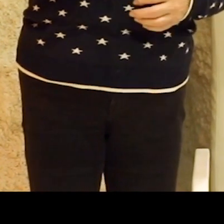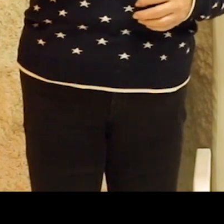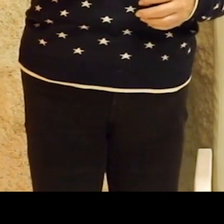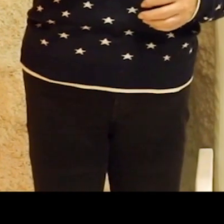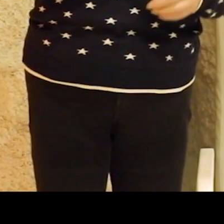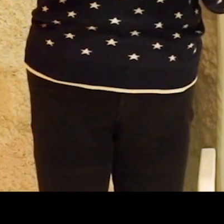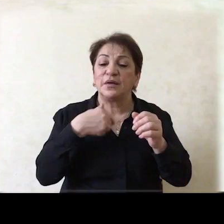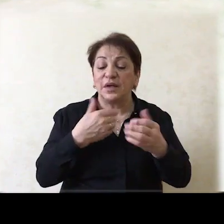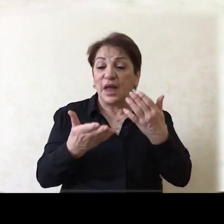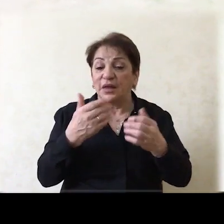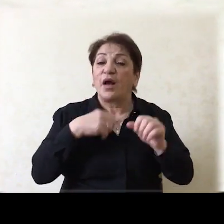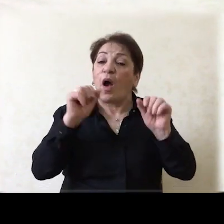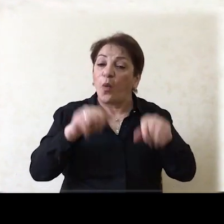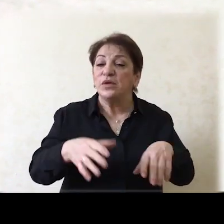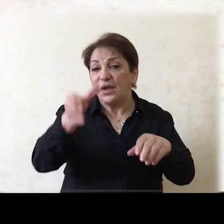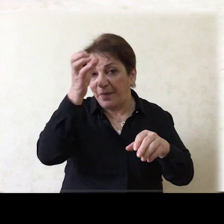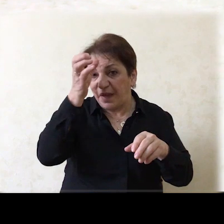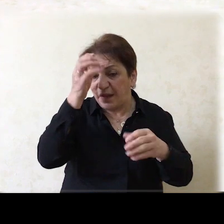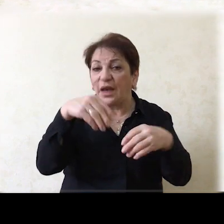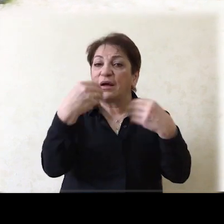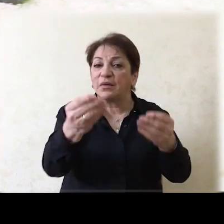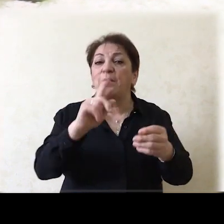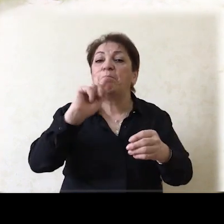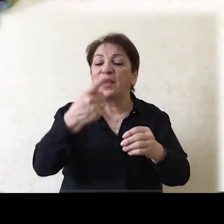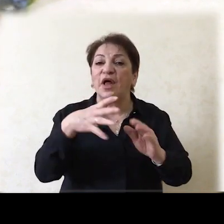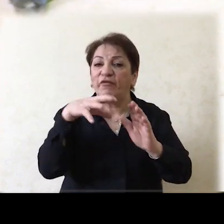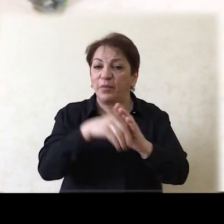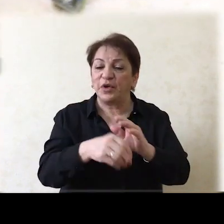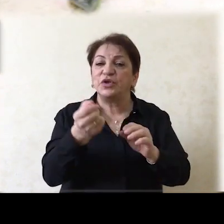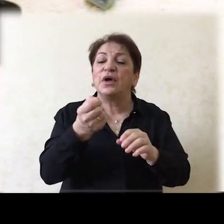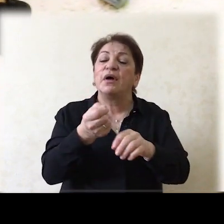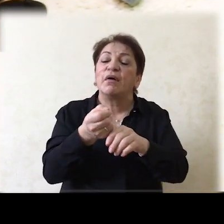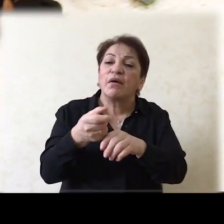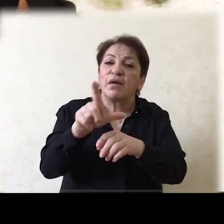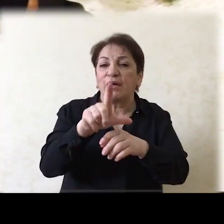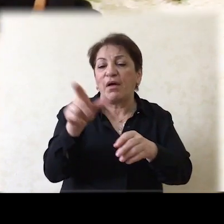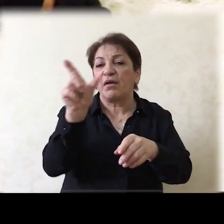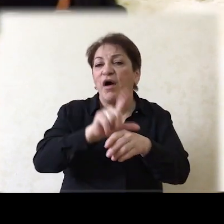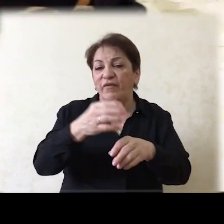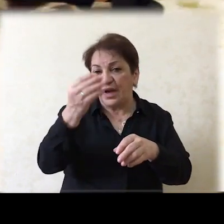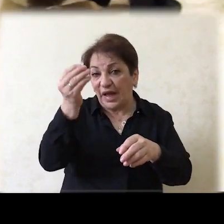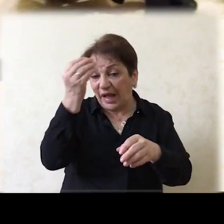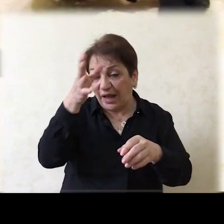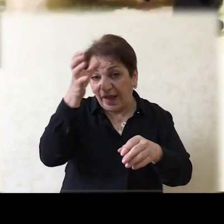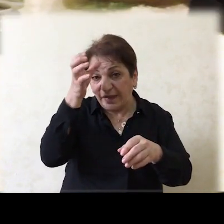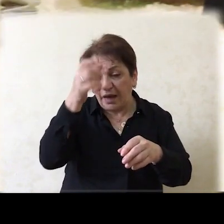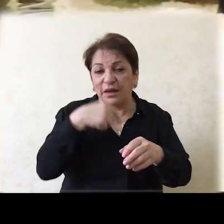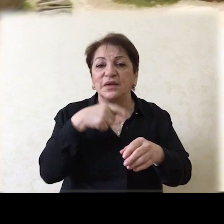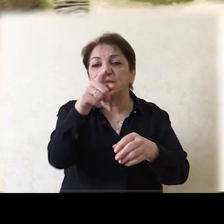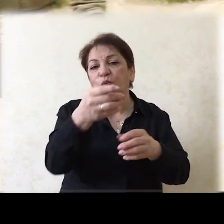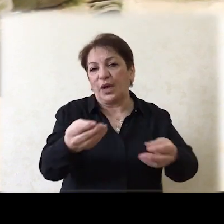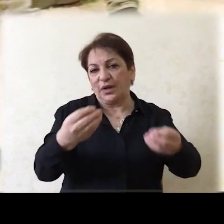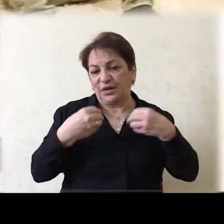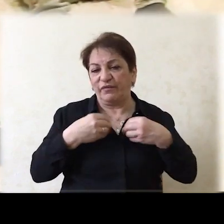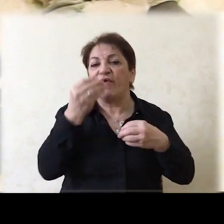եթե ձեզ կարողացել եմ ինչ-որ գիտելիք տալ այս մի տարվա մեջ, կրկնակի եռակի անգամ գիտելիք ձեզանից